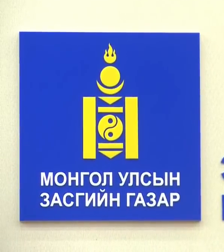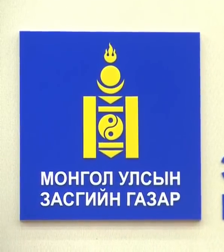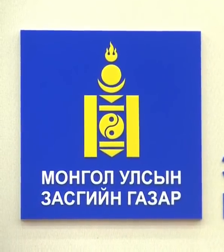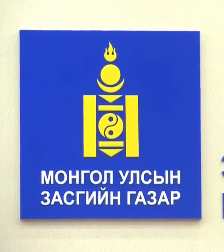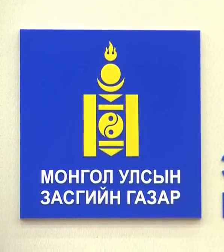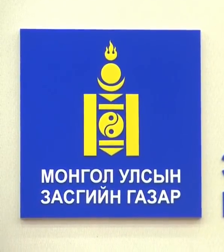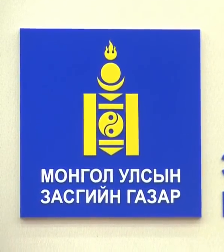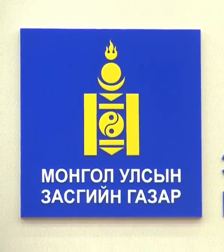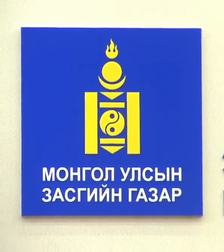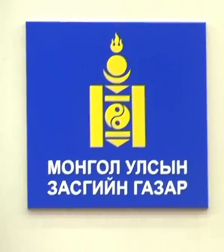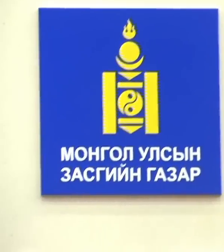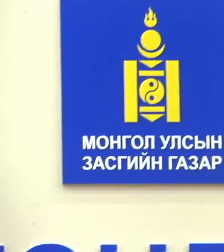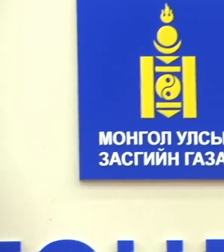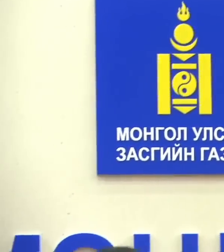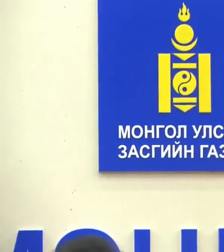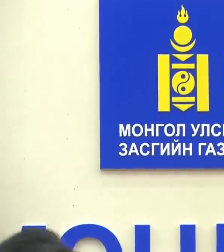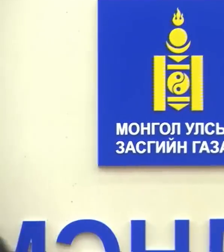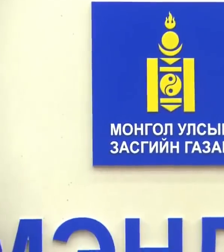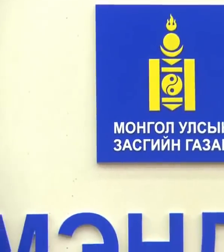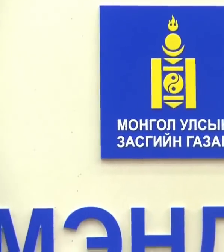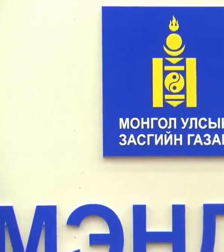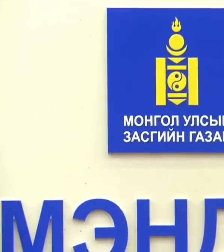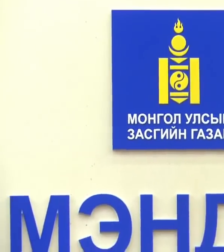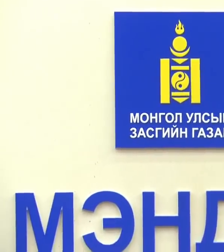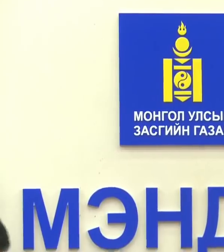Nicole, Nicole. Nee, nee, Nicole. Nee,